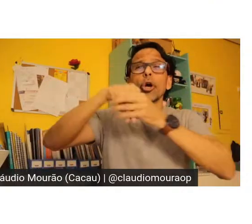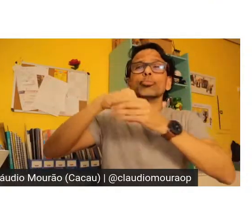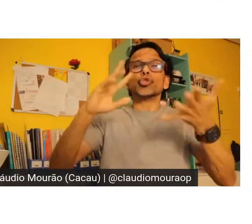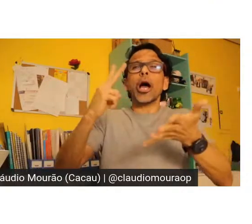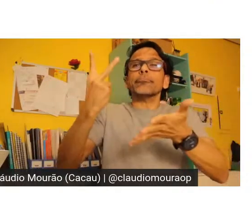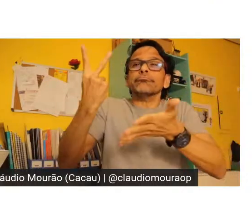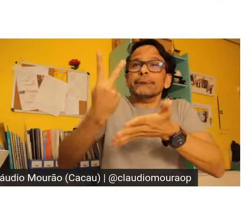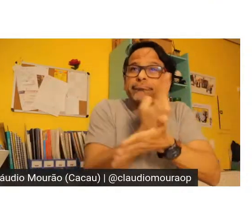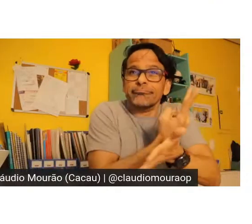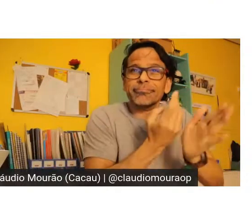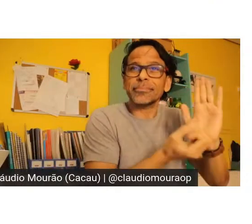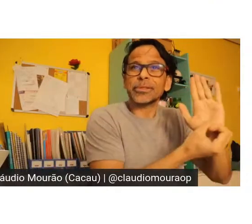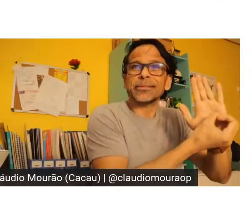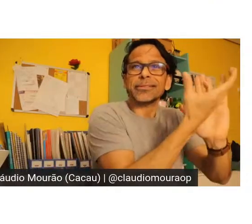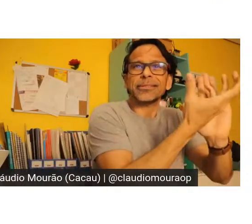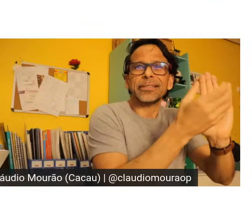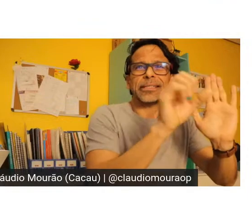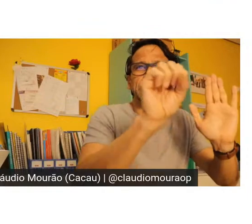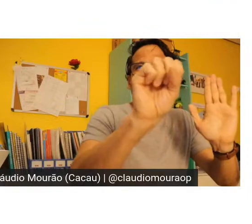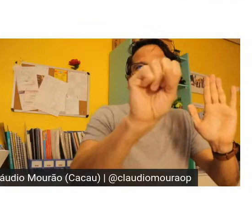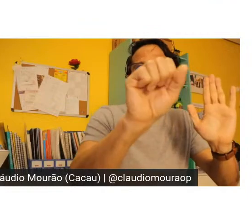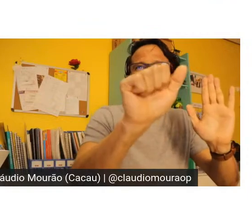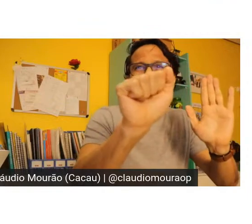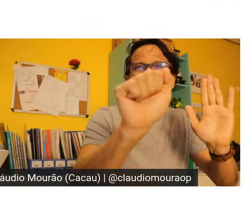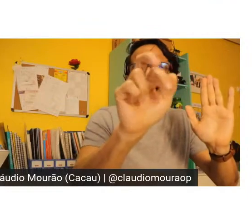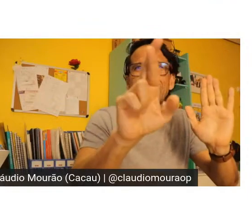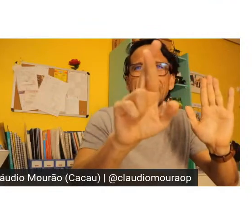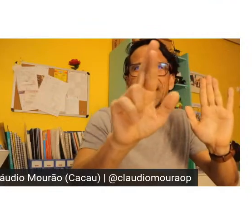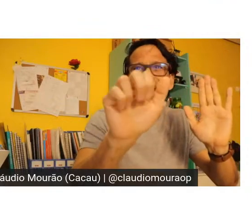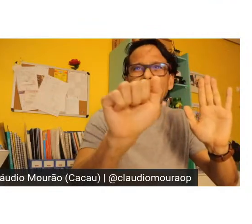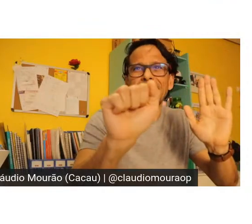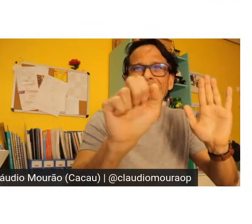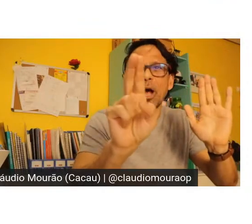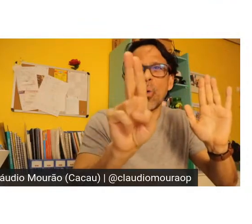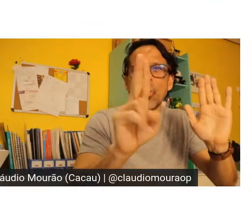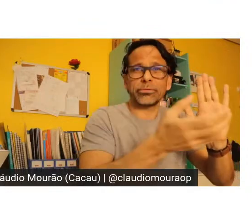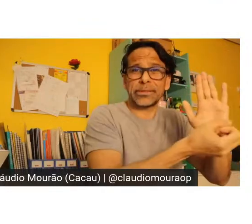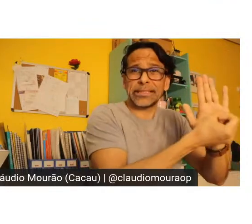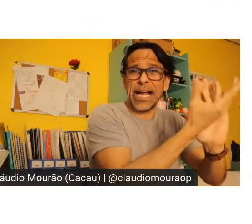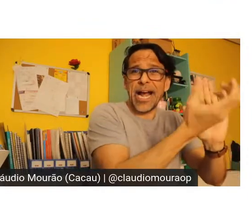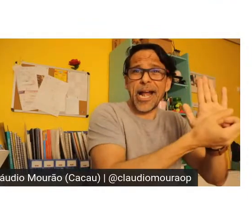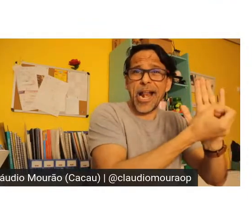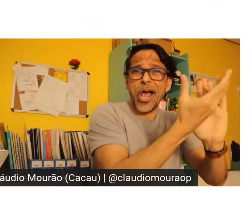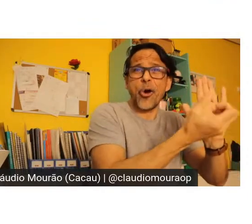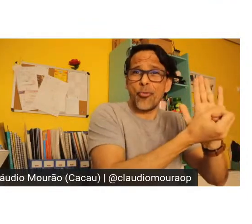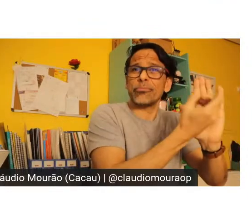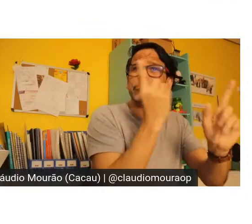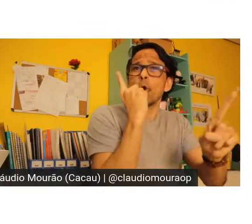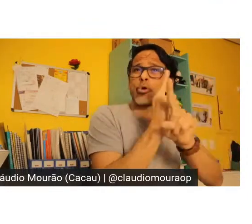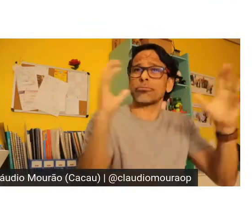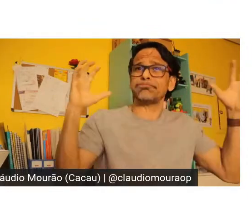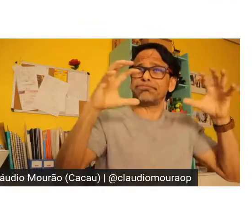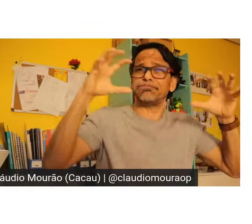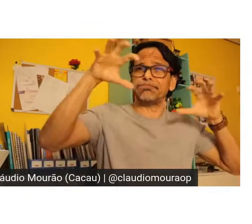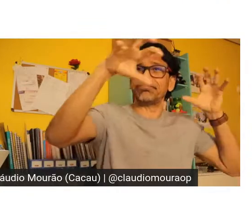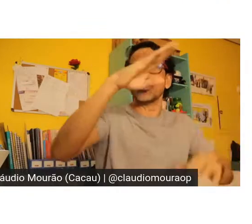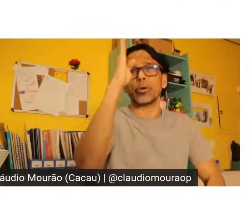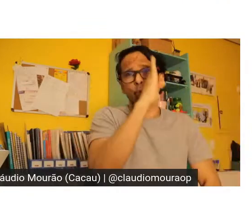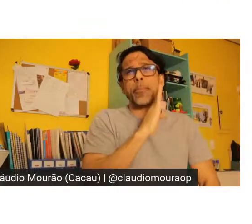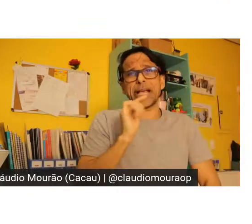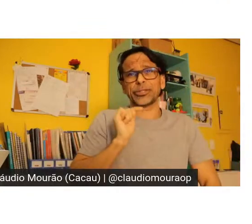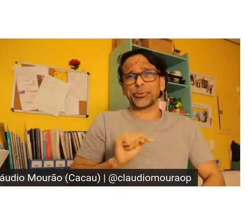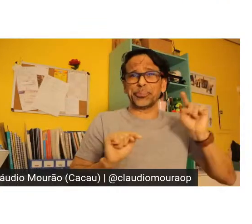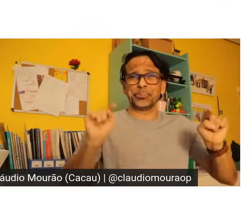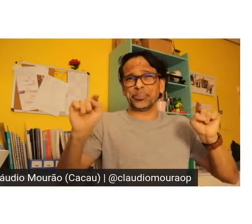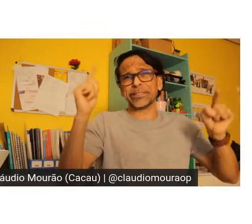bom então vocês para saber no slide as essa número de questões e bebés que a gente bem produzindo